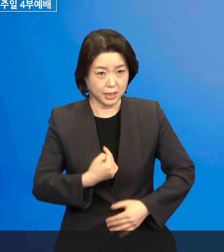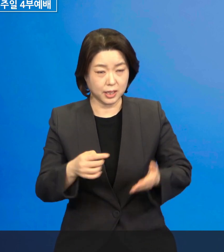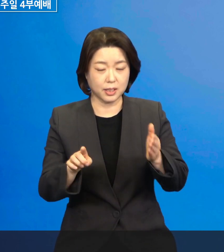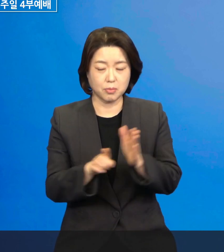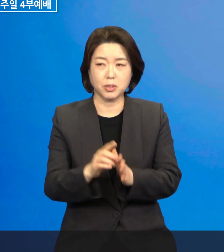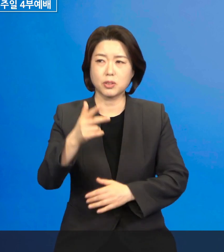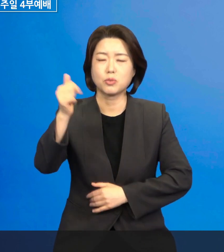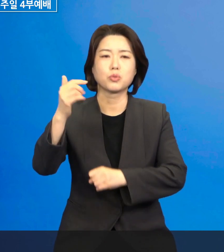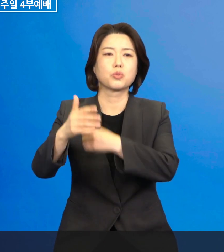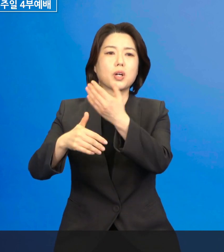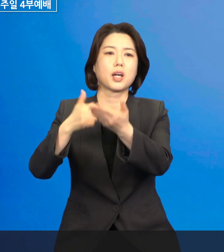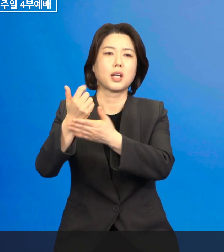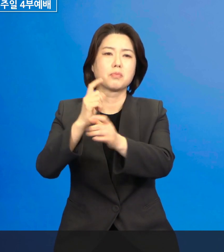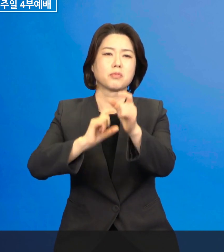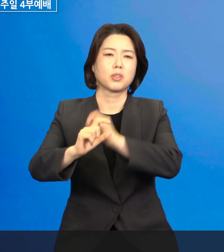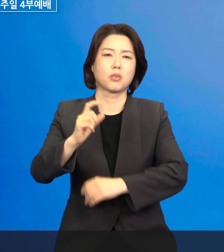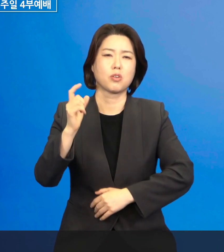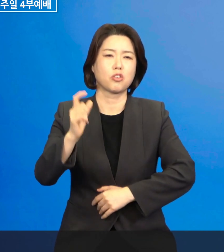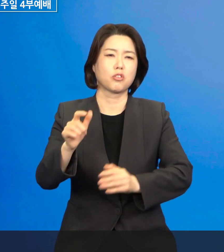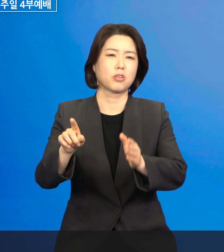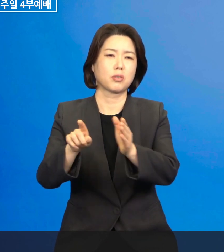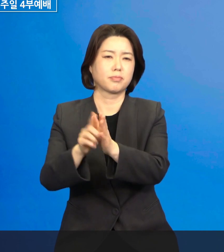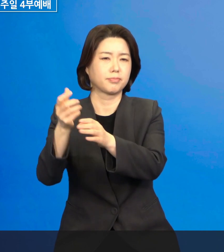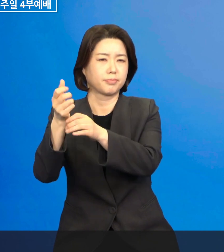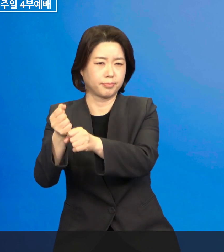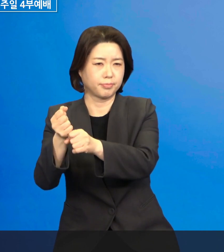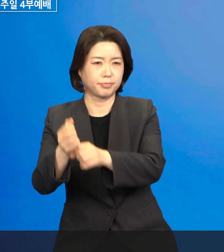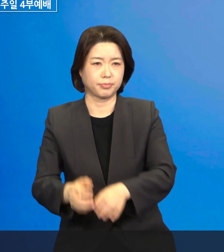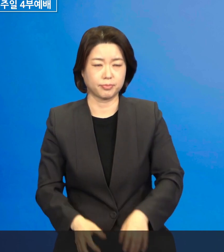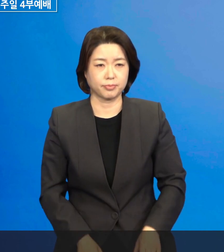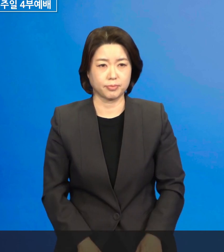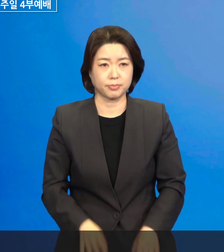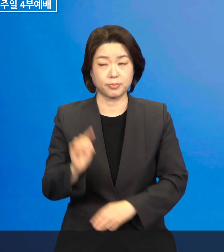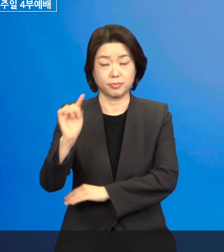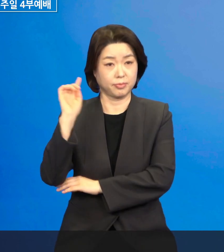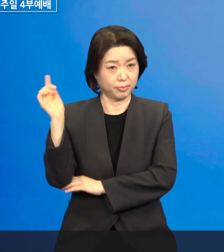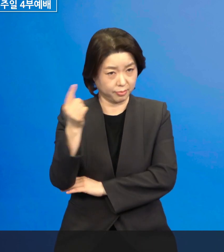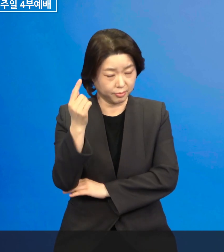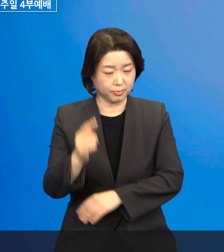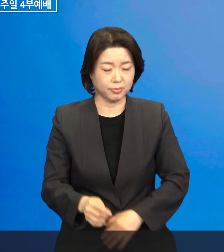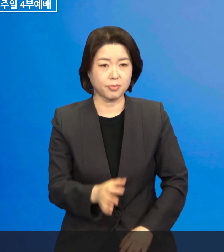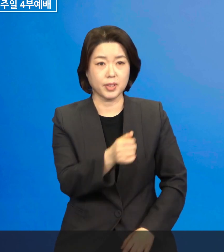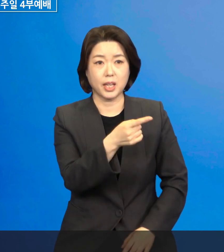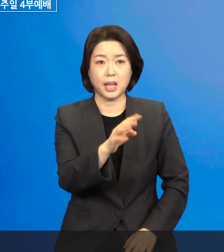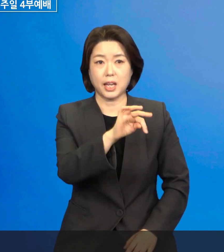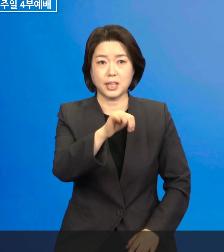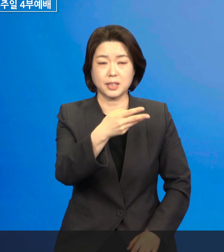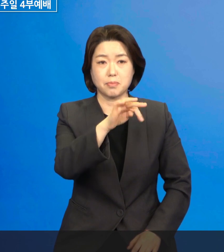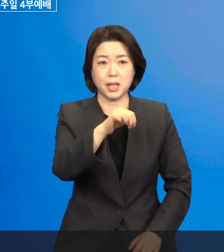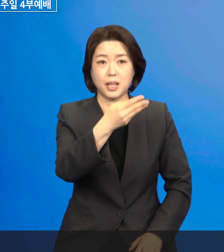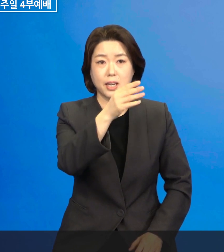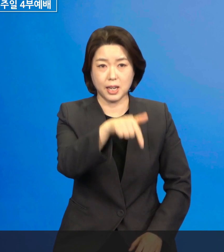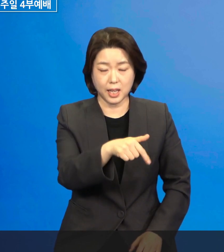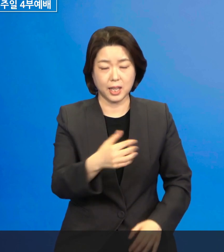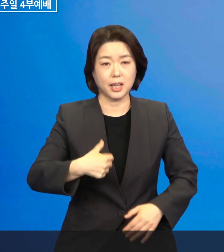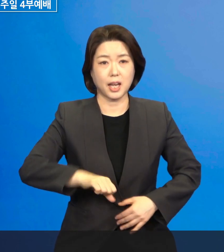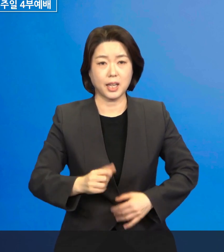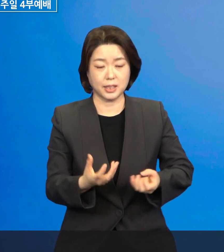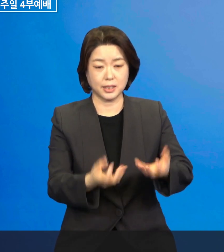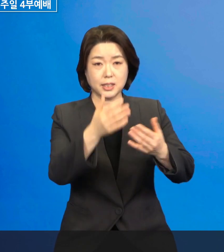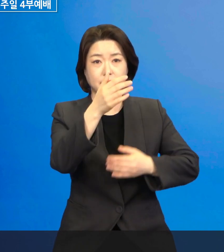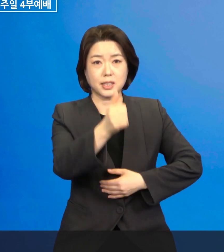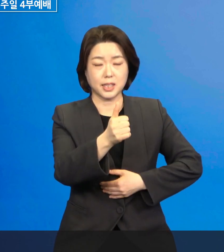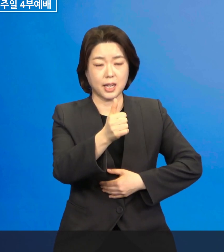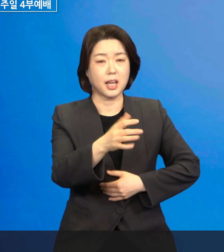주 하나님을 더욱 굳게 의지하였다. 다윗이 아히멜렉의 아들 제사장